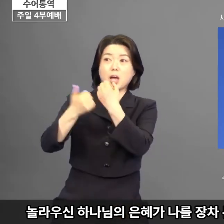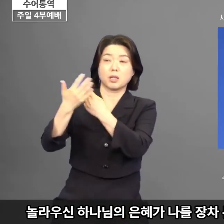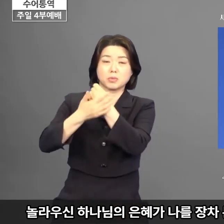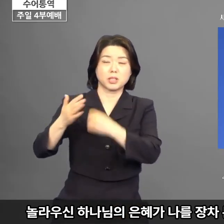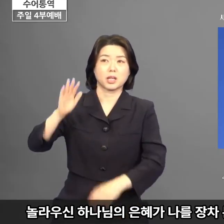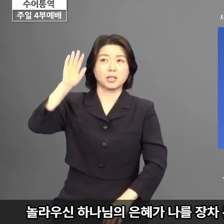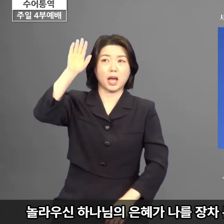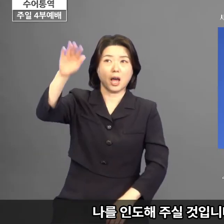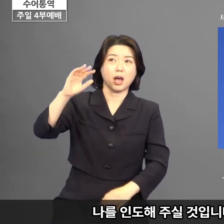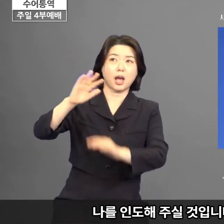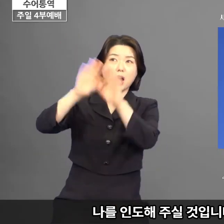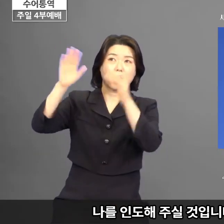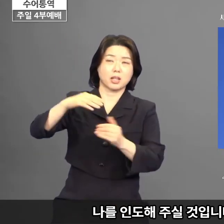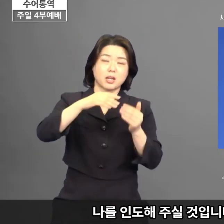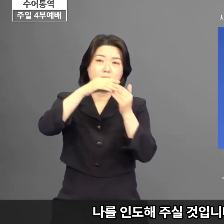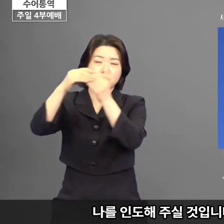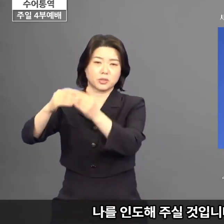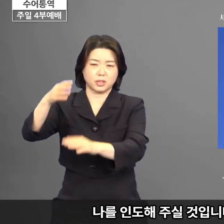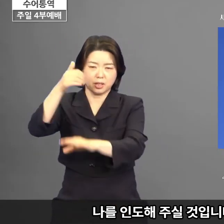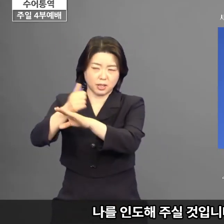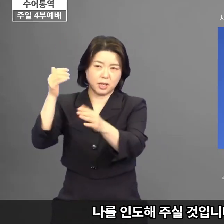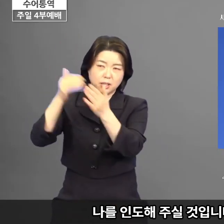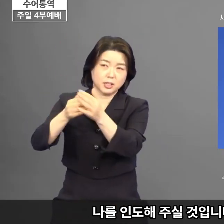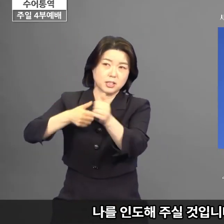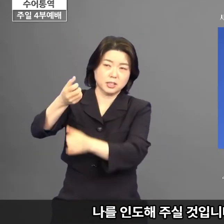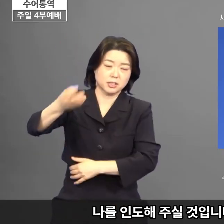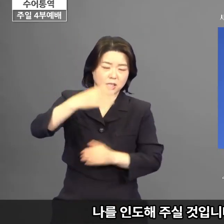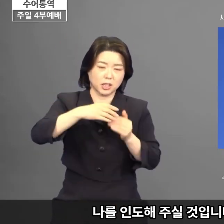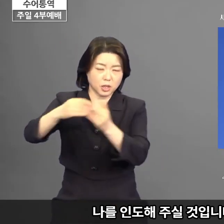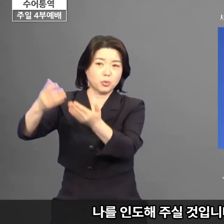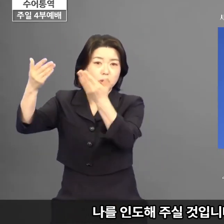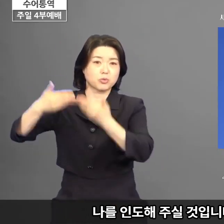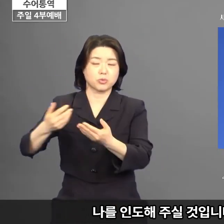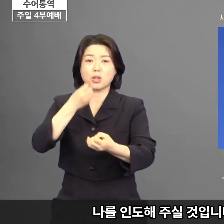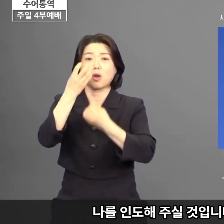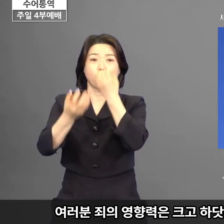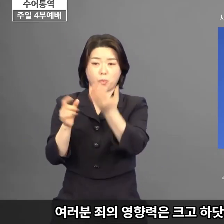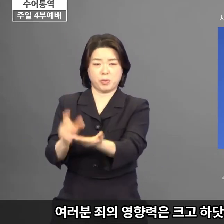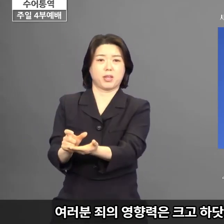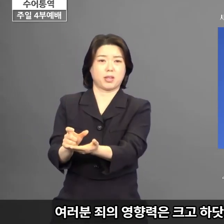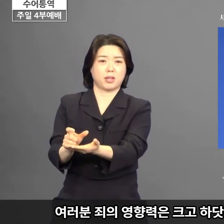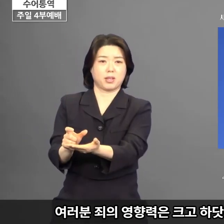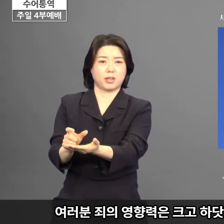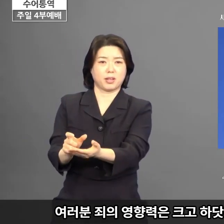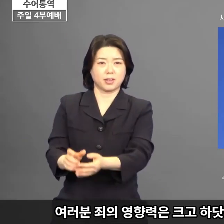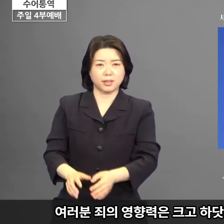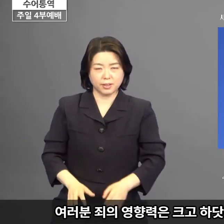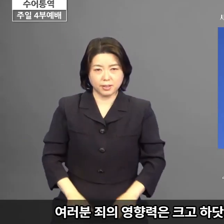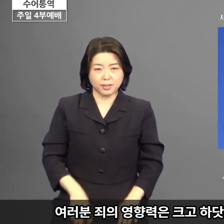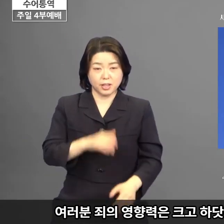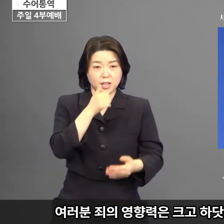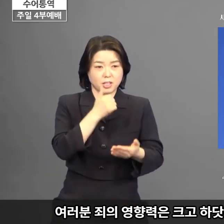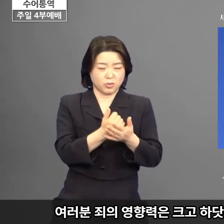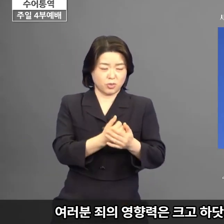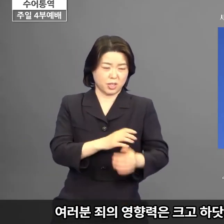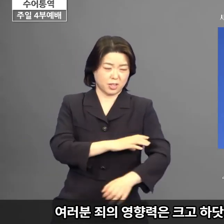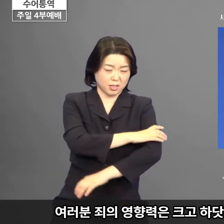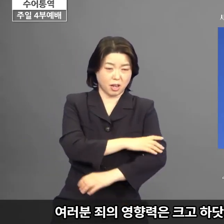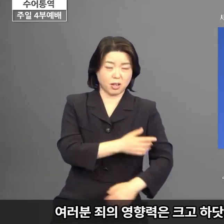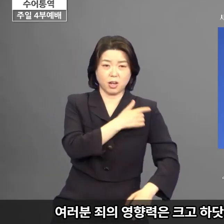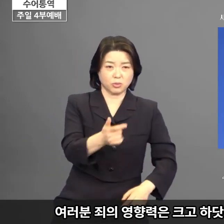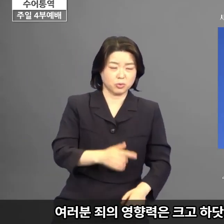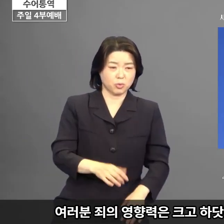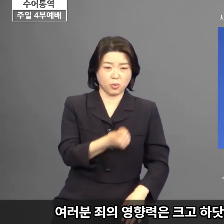끝까지 승리할 수 있도록 나를 인도해 주실 것입니다 라고 고백하는 거예요. 여러분, 죄의 영향은 크고 하단에서는 쉽게